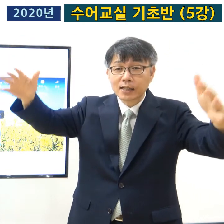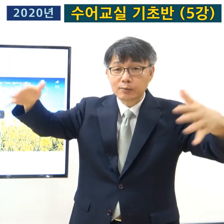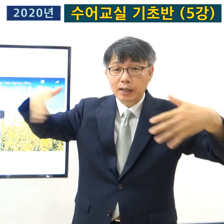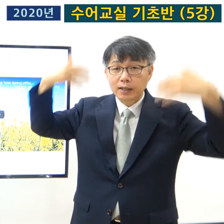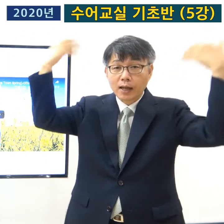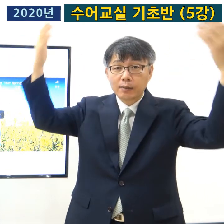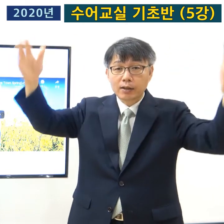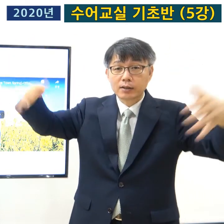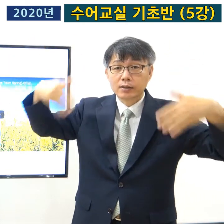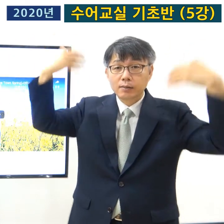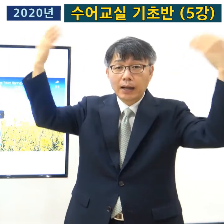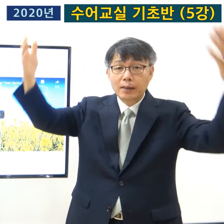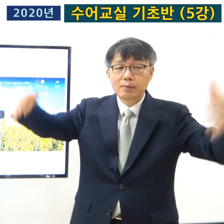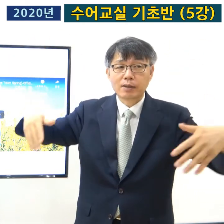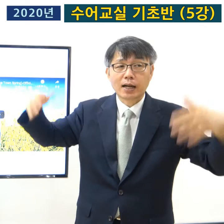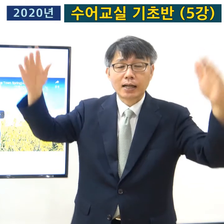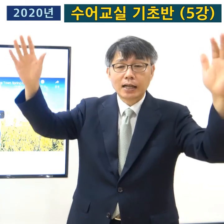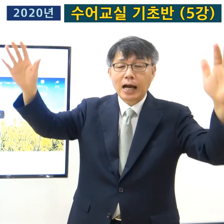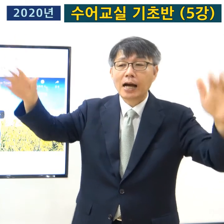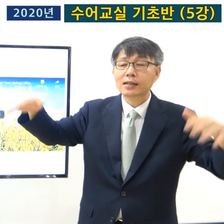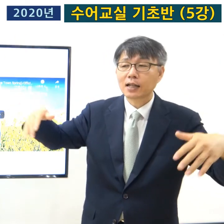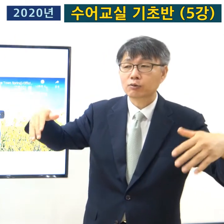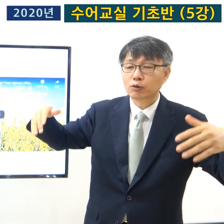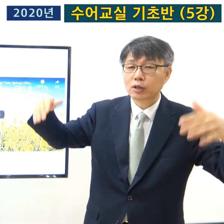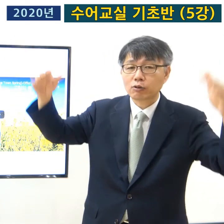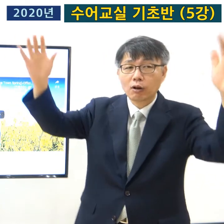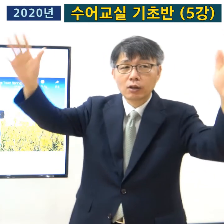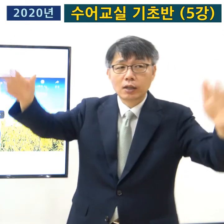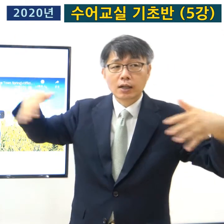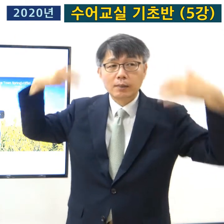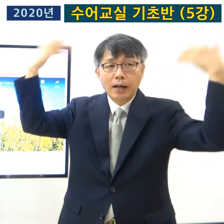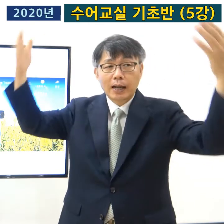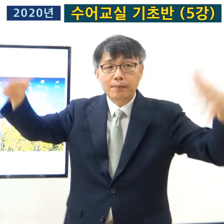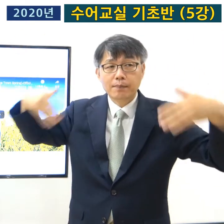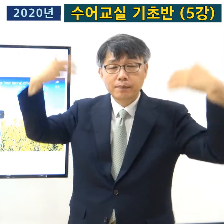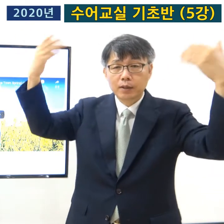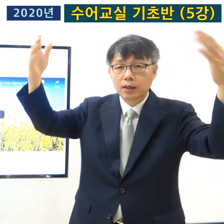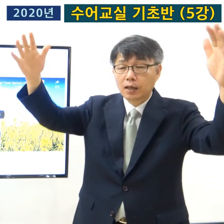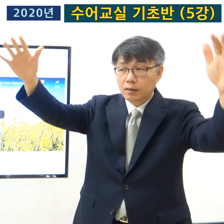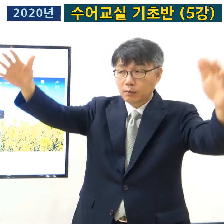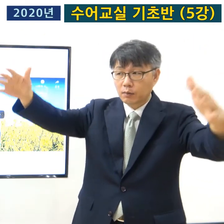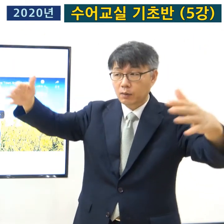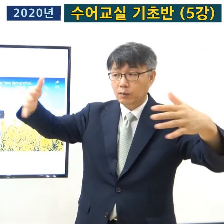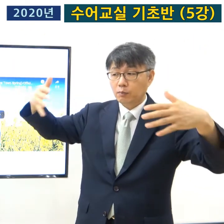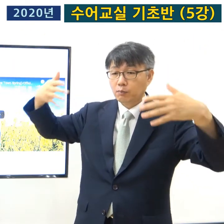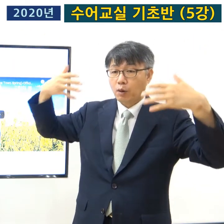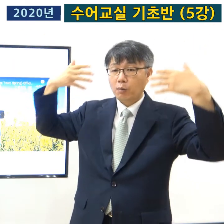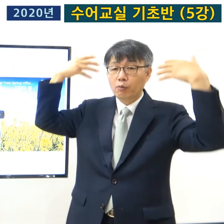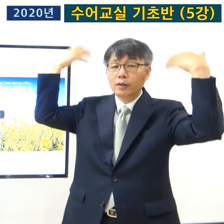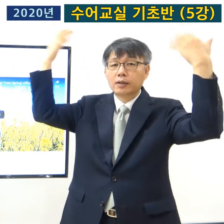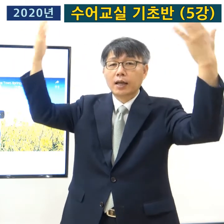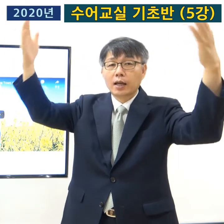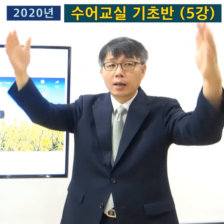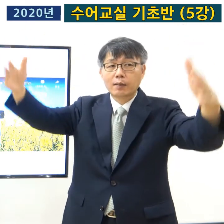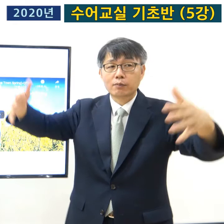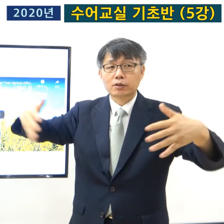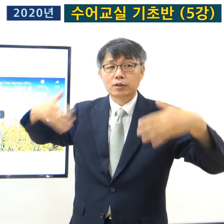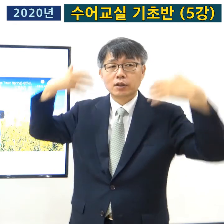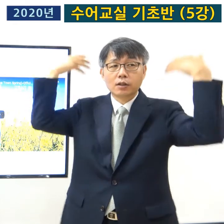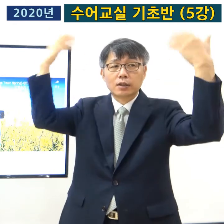겁니다. 이렇게 하면 바람입니다. 가을이라는 수어도 되고요. 바람 이렇게 뭔가 불어와서 내 붓을 이렇게